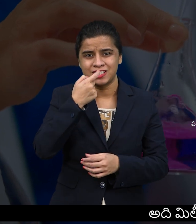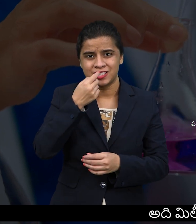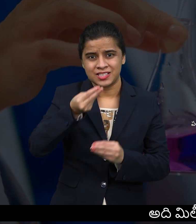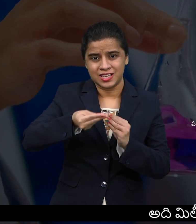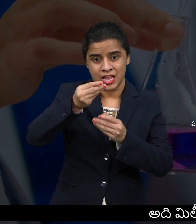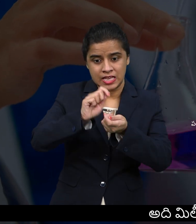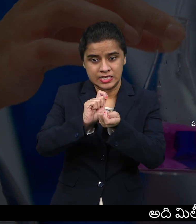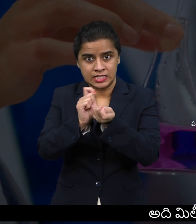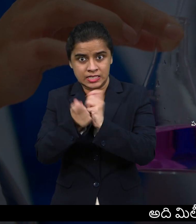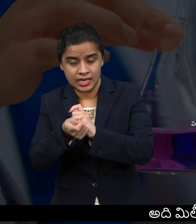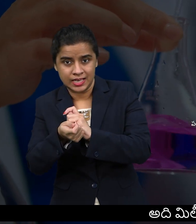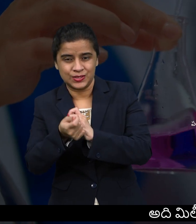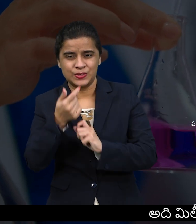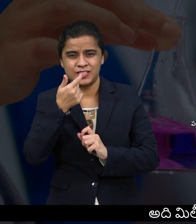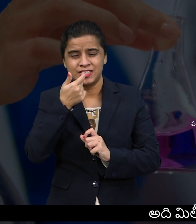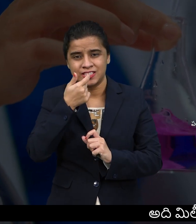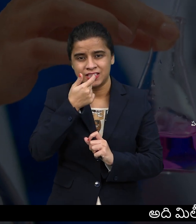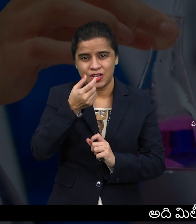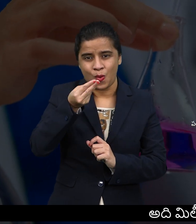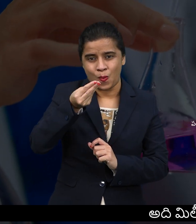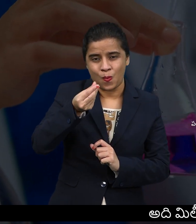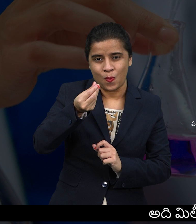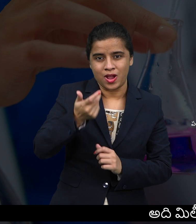అది మిల్కీగా మారుతుంది.